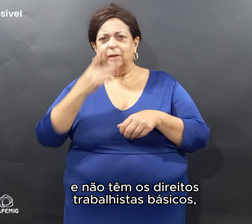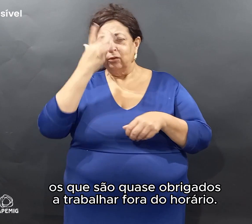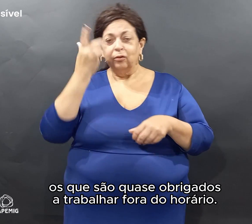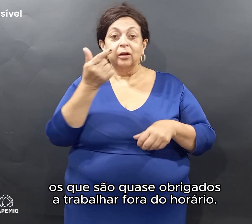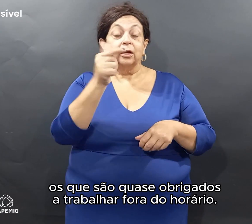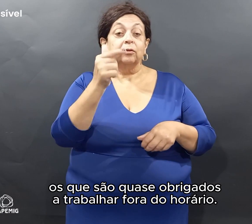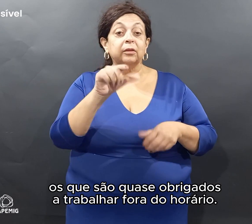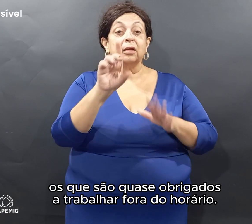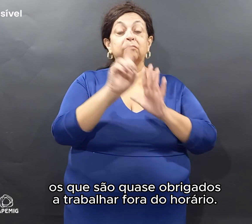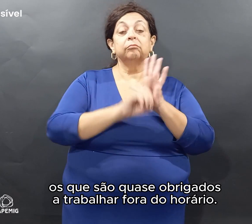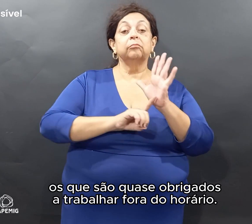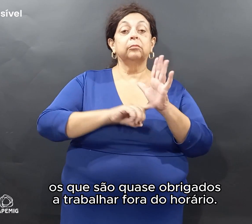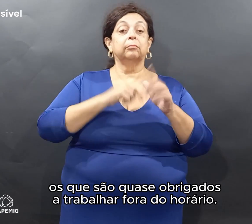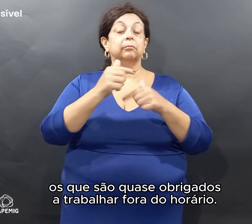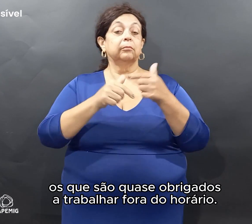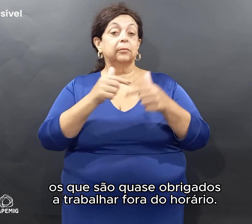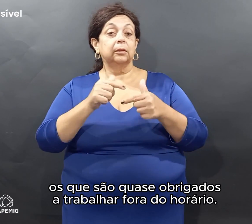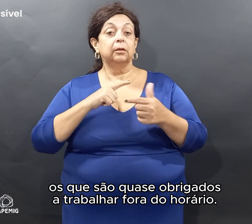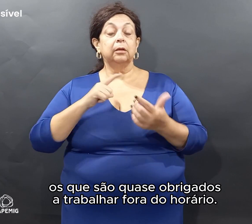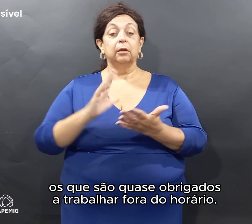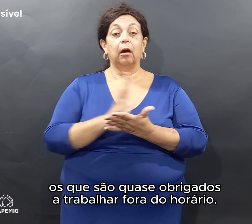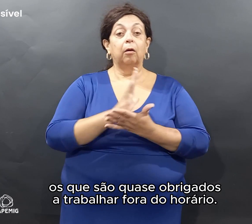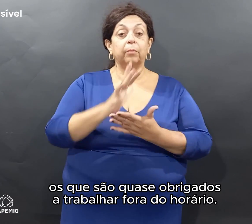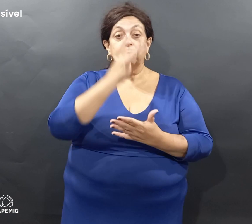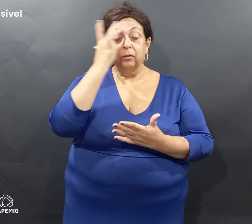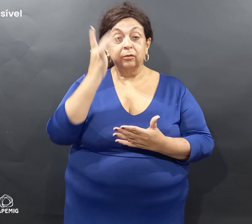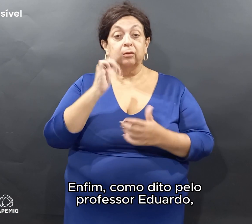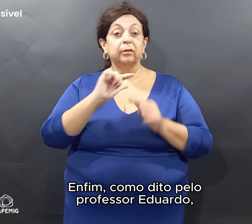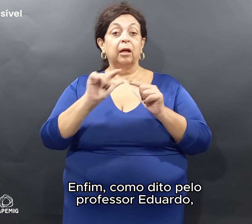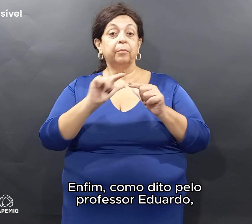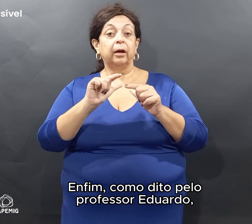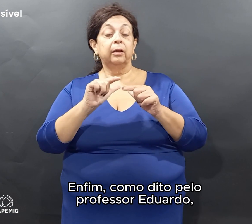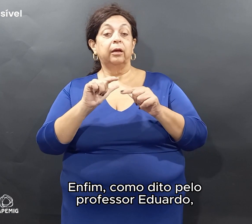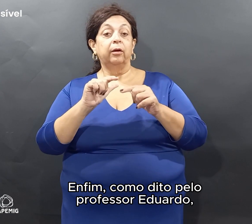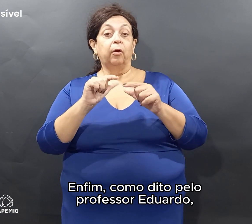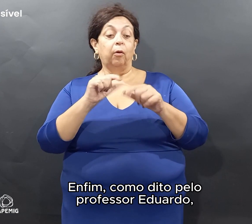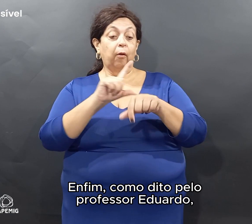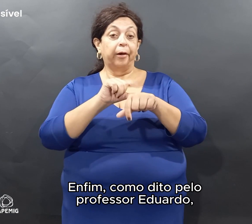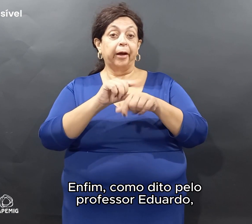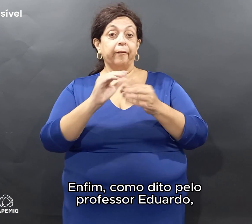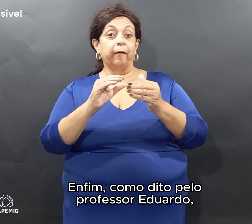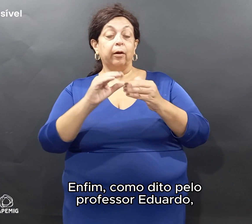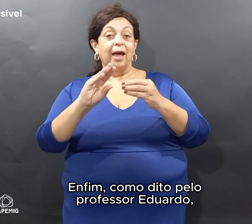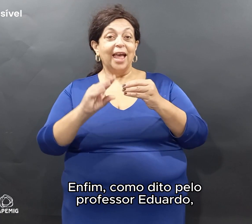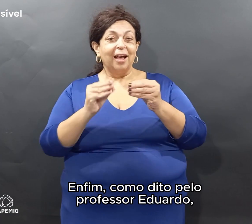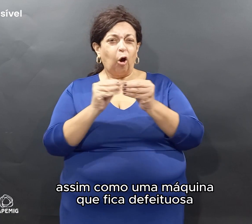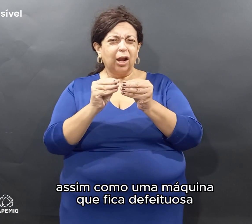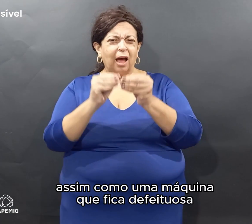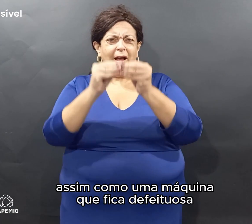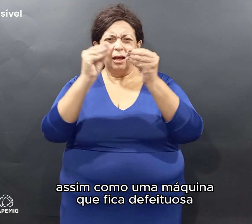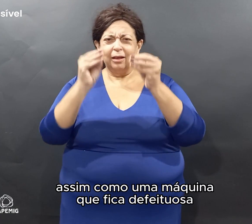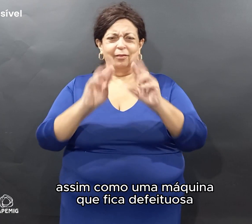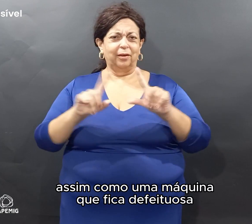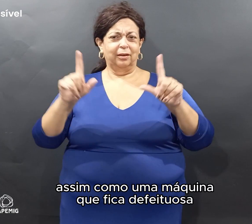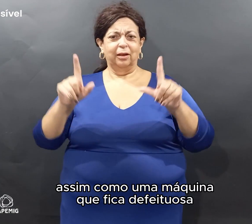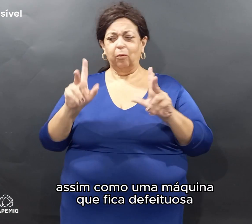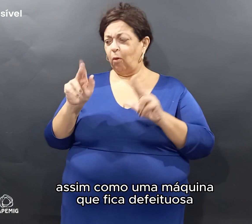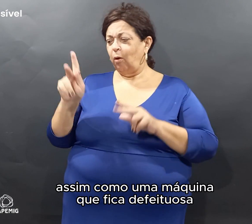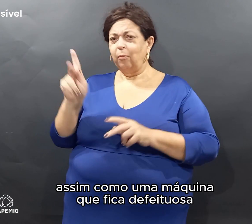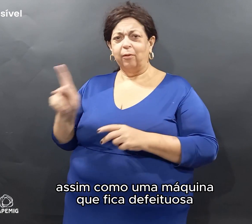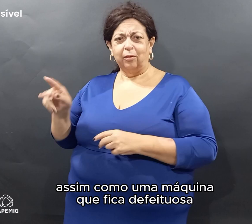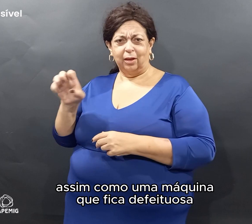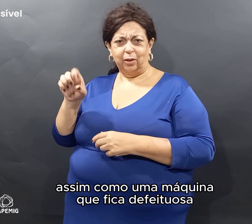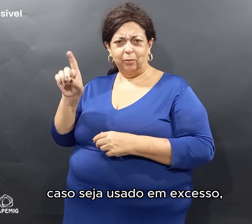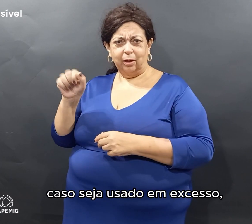básicos, os que são quase obrigados a trabalhar fora do horário. Enfim, como dito pelo professor Eduardo, assim como uma máquina que